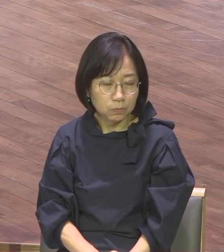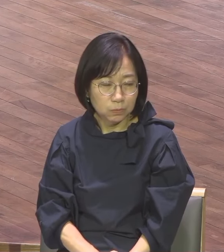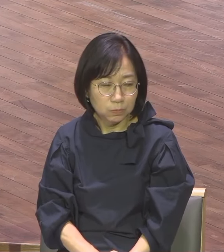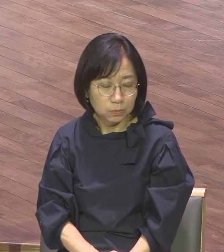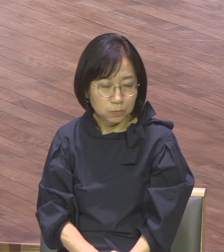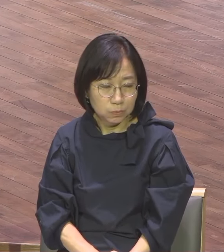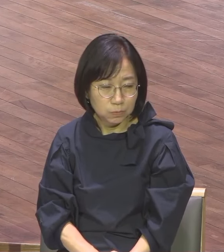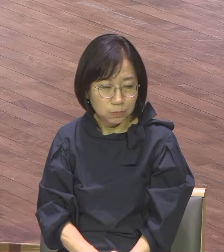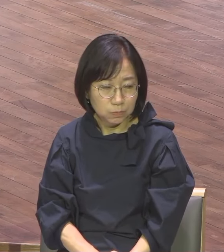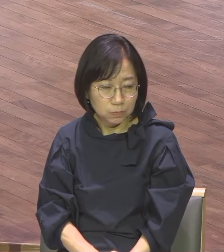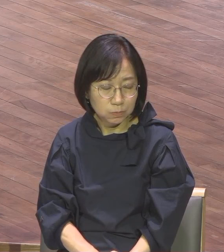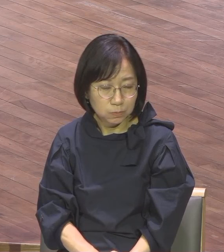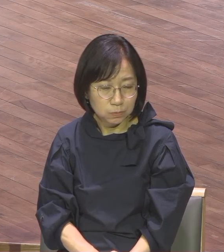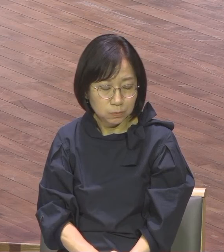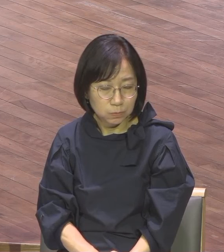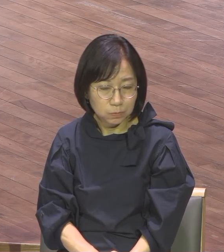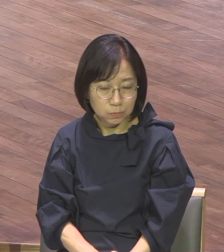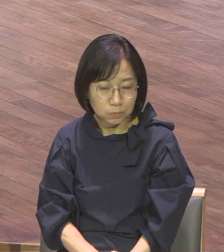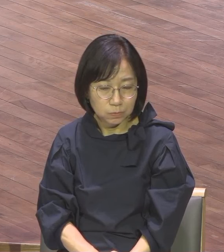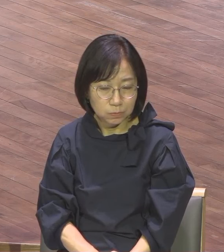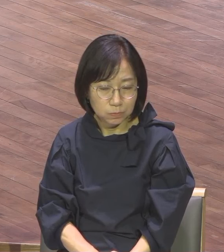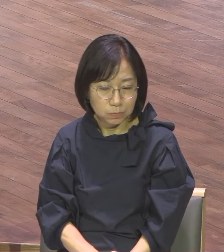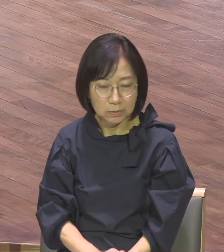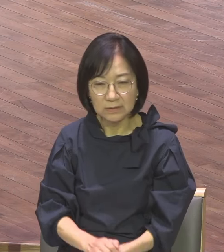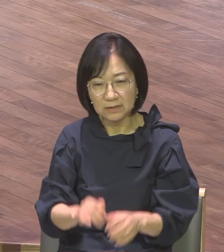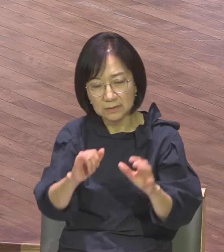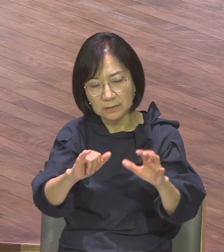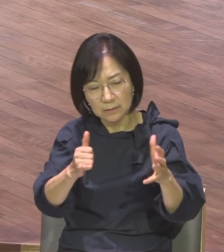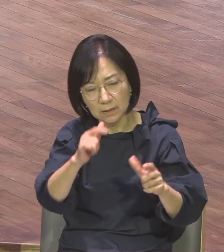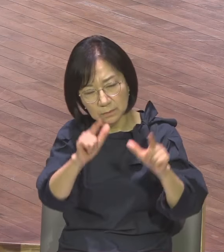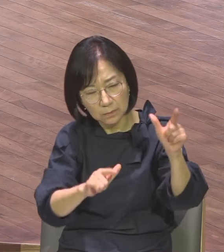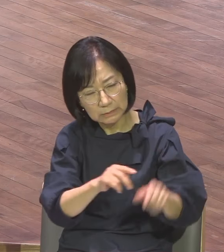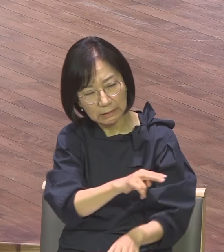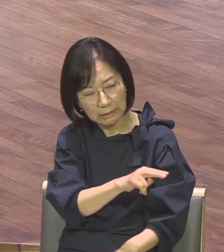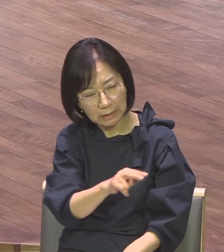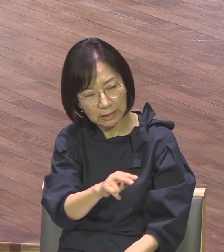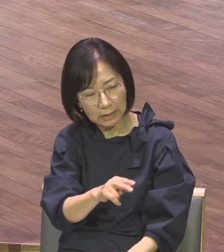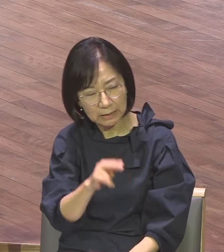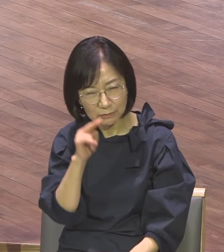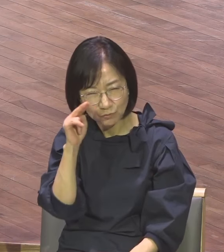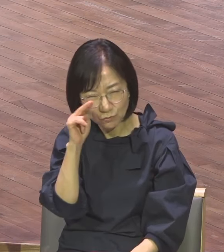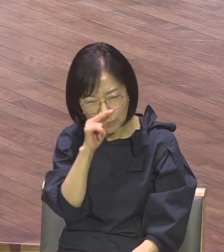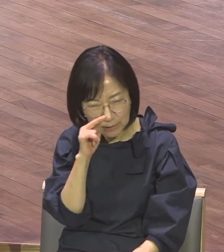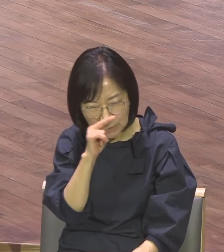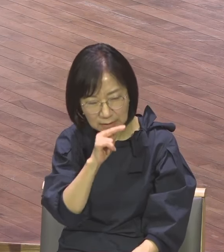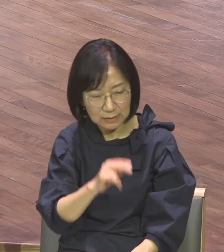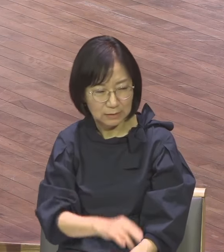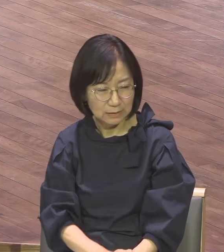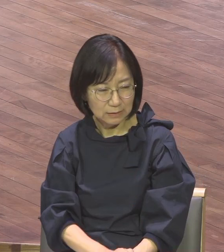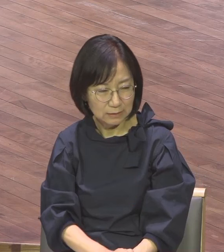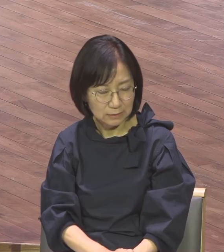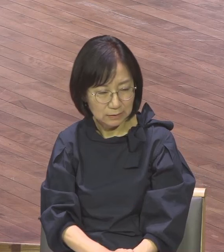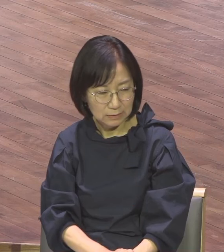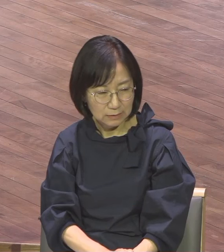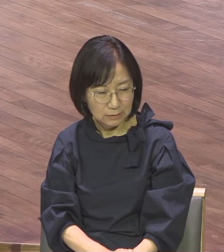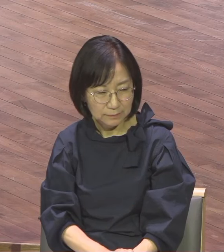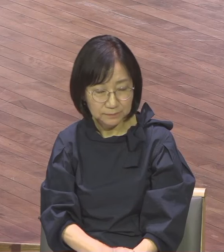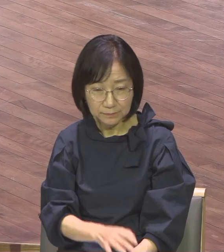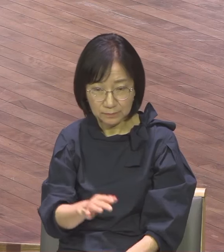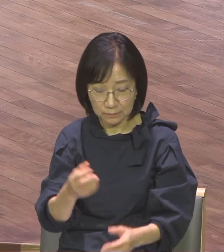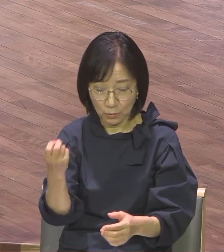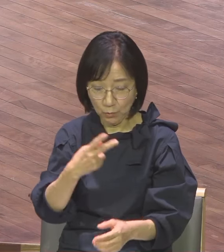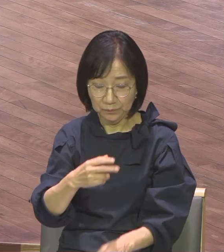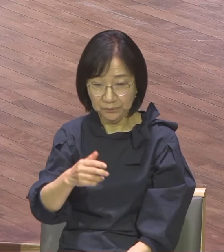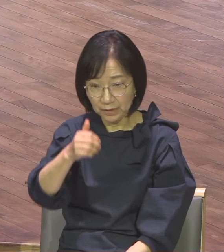타락한 세상이지요. 결국 교만과 시기가 판을 치고 있죠. 결국은 아담의 아들 이 가인과 아벨이